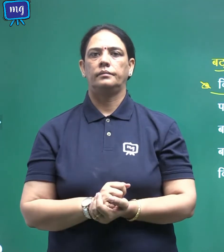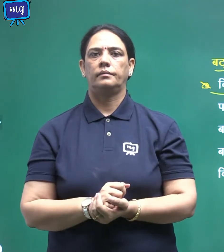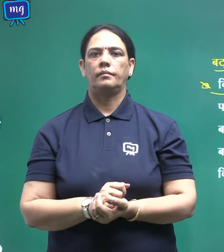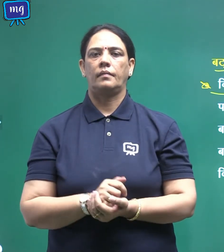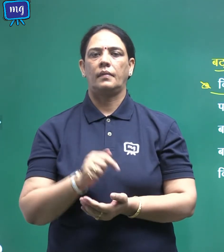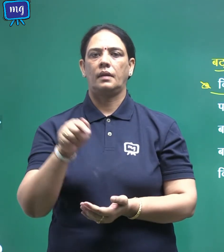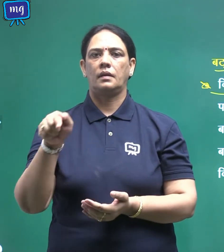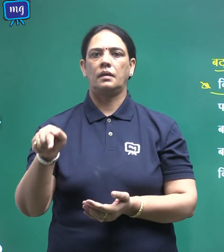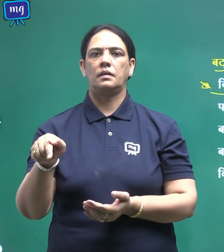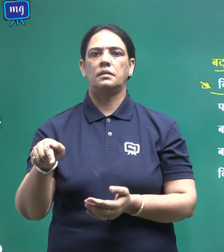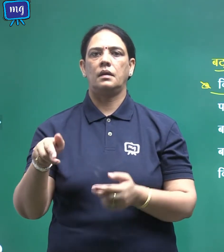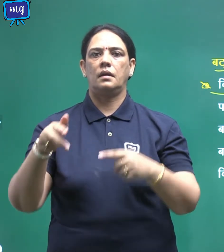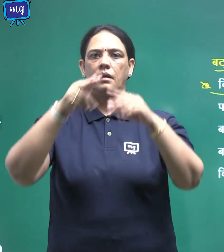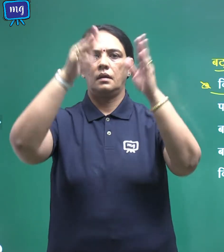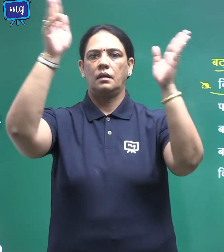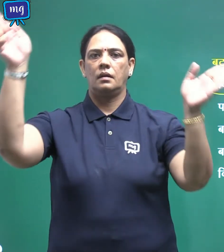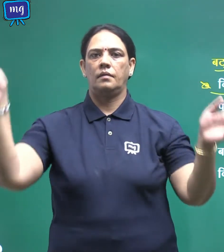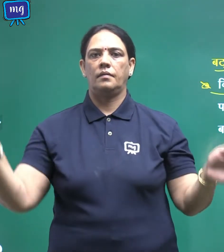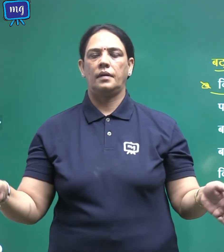किसी वस्तु के